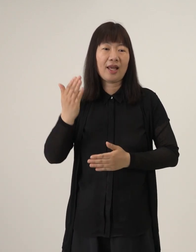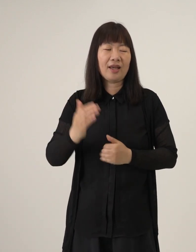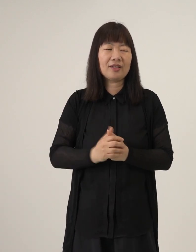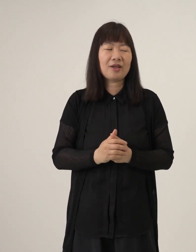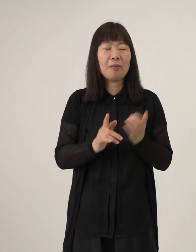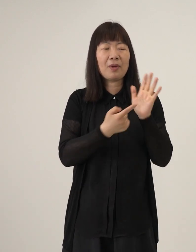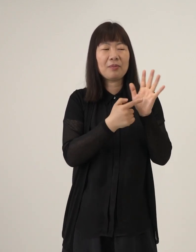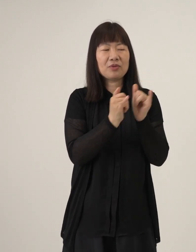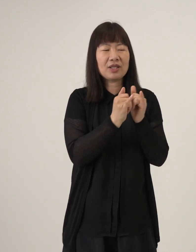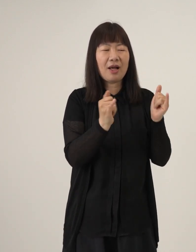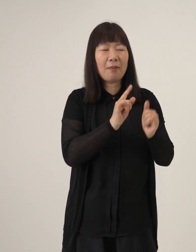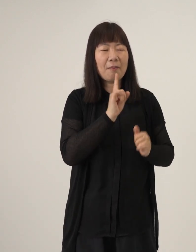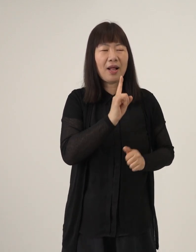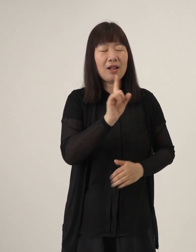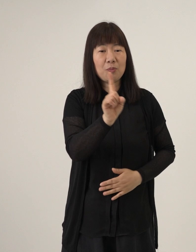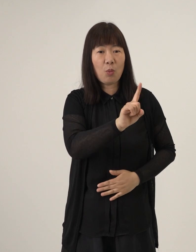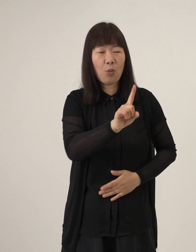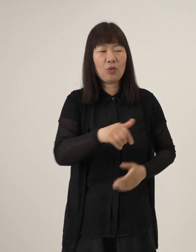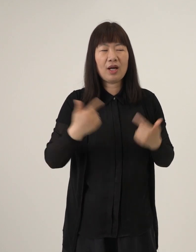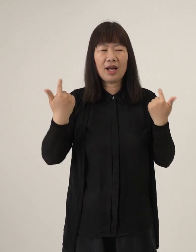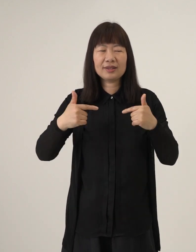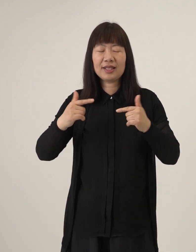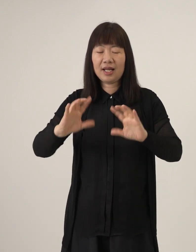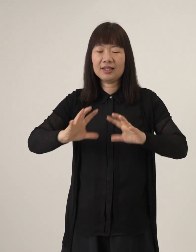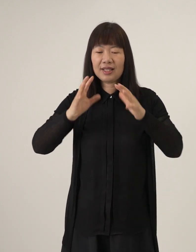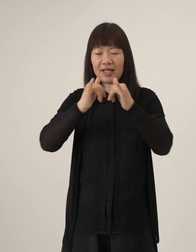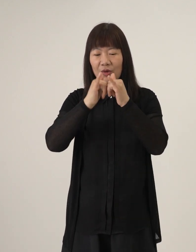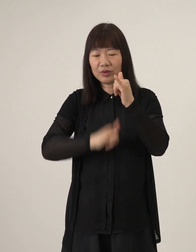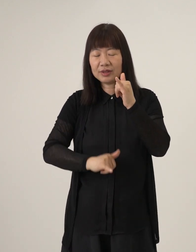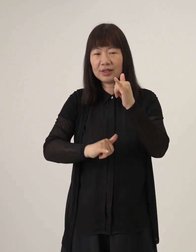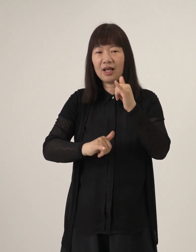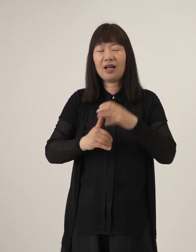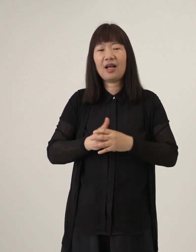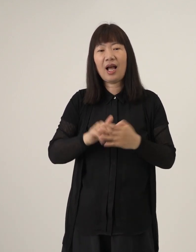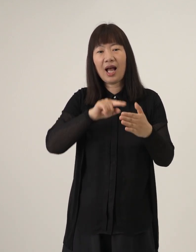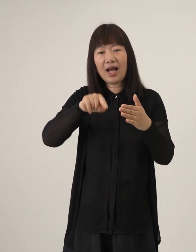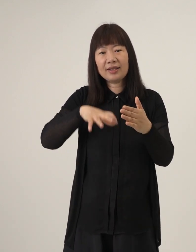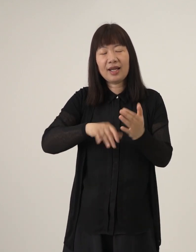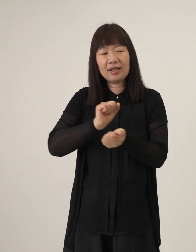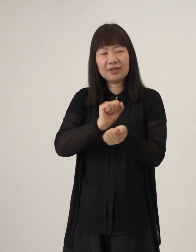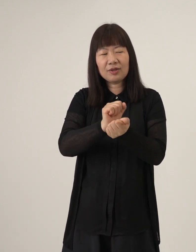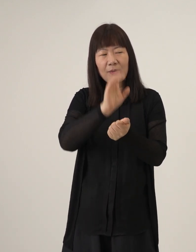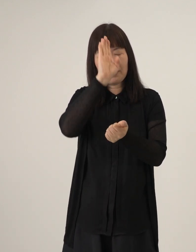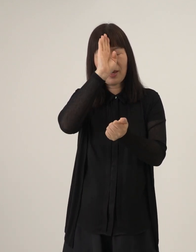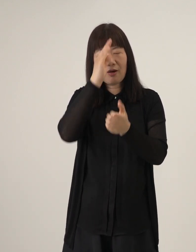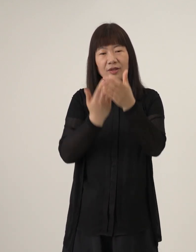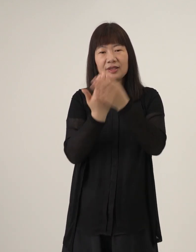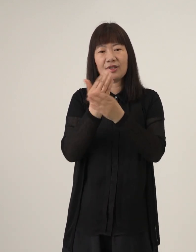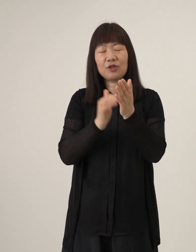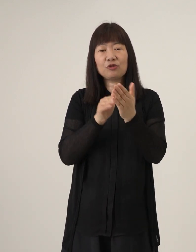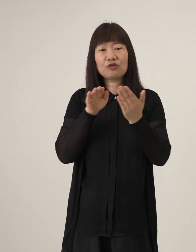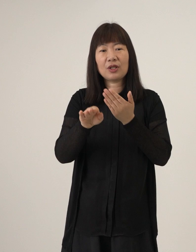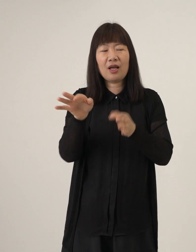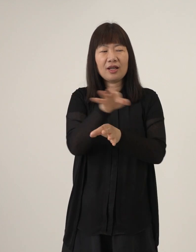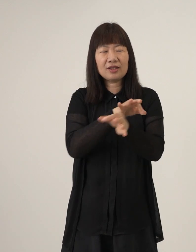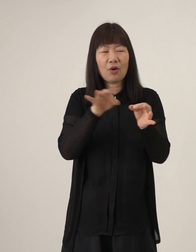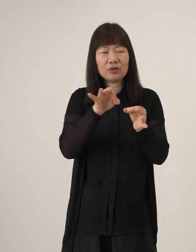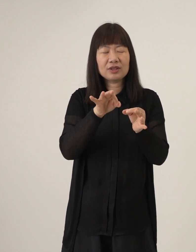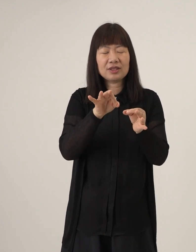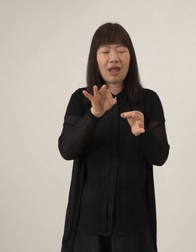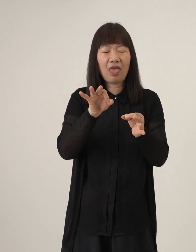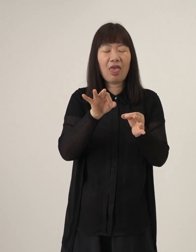합니다. 항상 세계사적으로 전염병이 일어난 다음에는